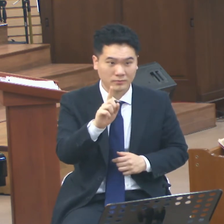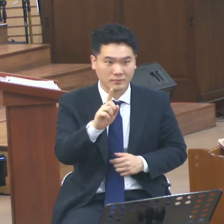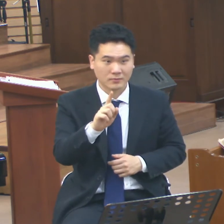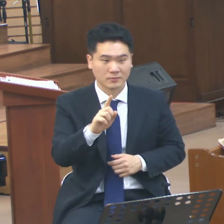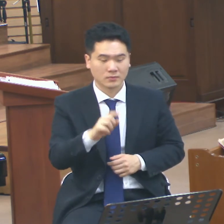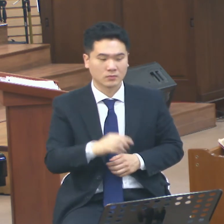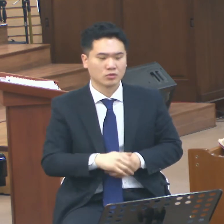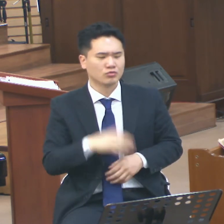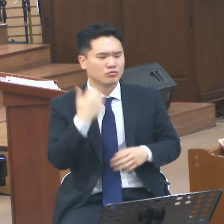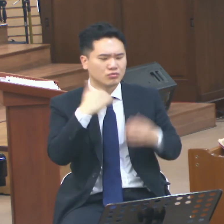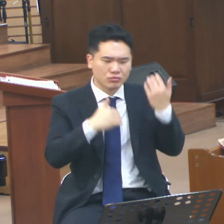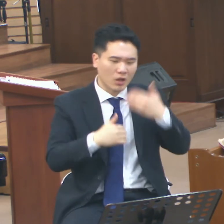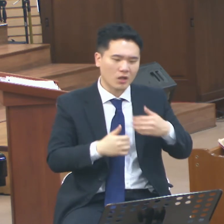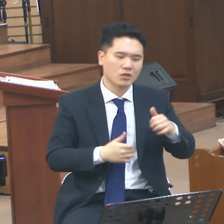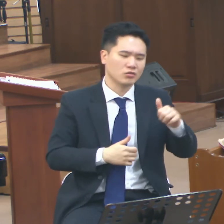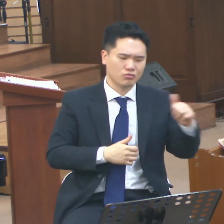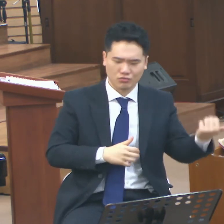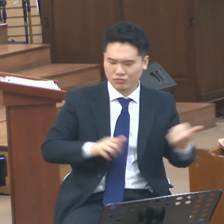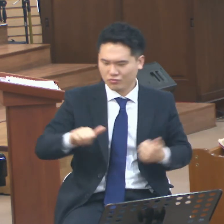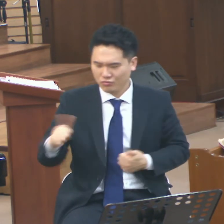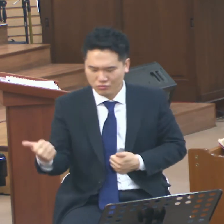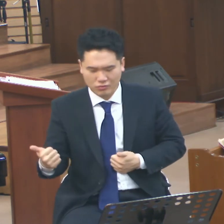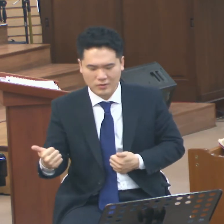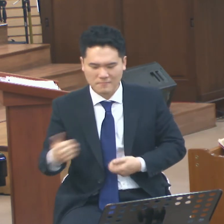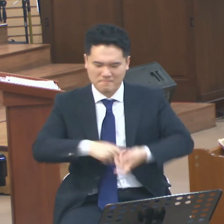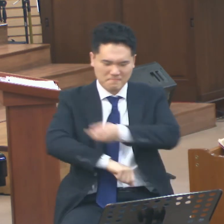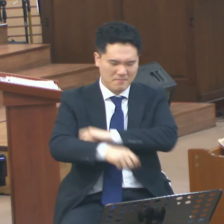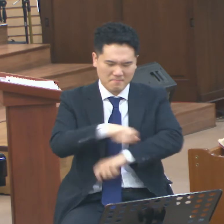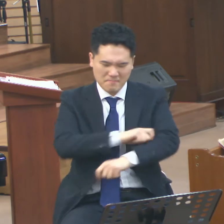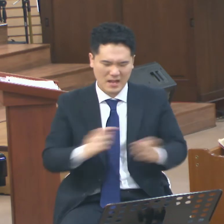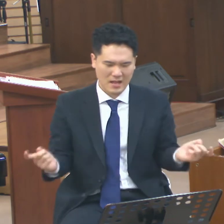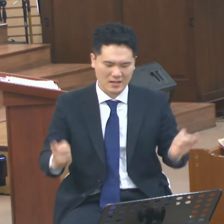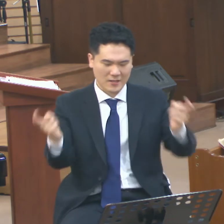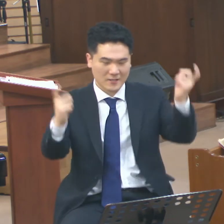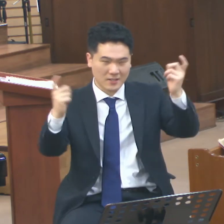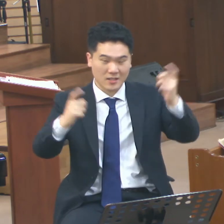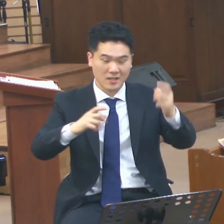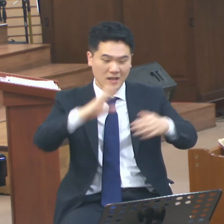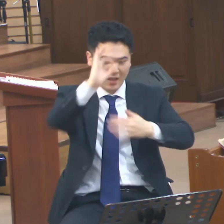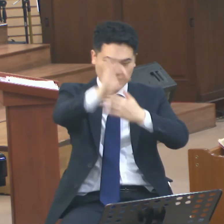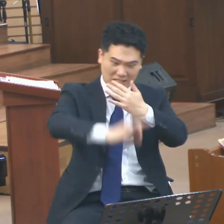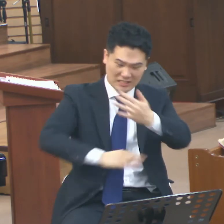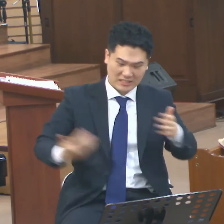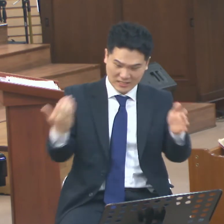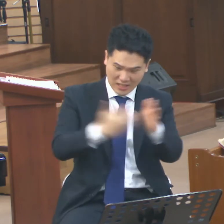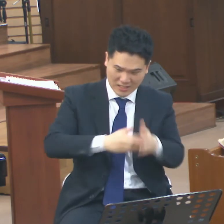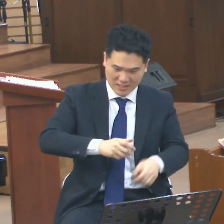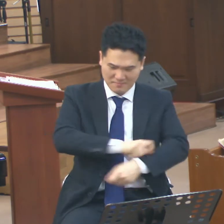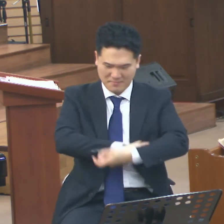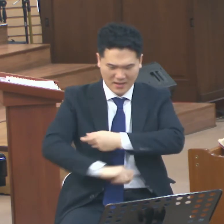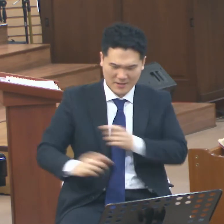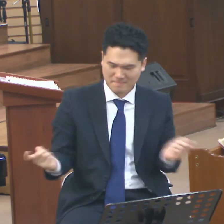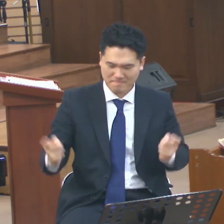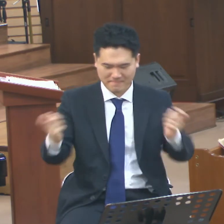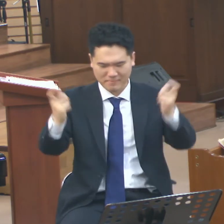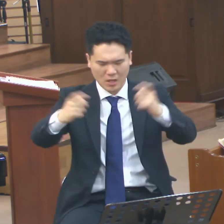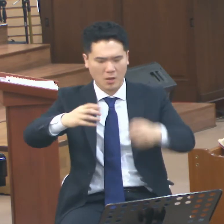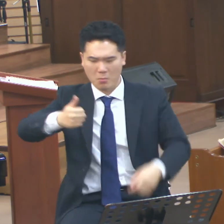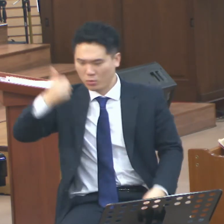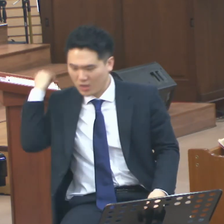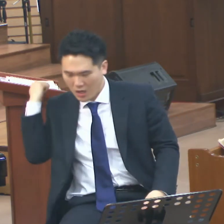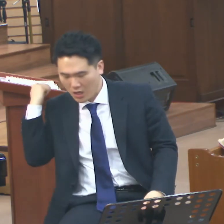한번 해가 지도록 해보자. 그리고 끝장 토론을 하면요, 같이 갈 수 있는